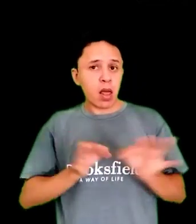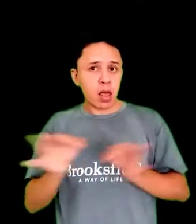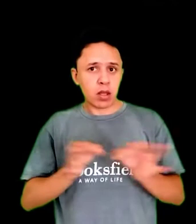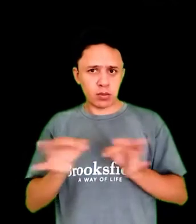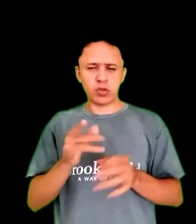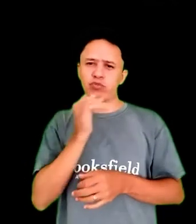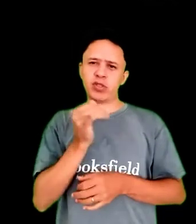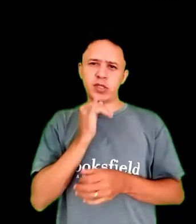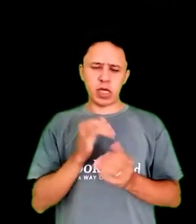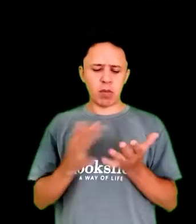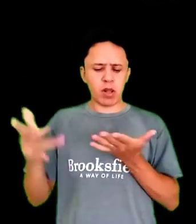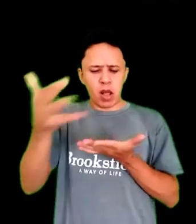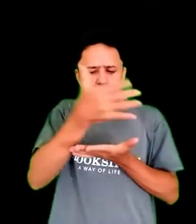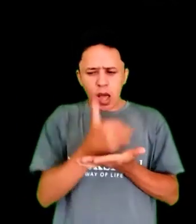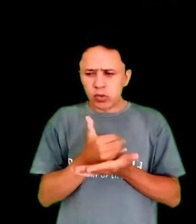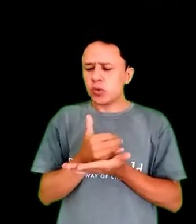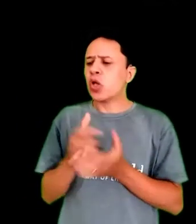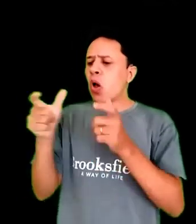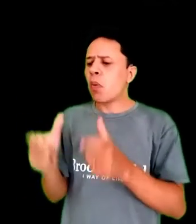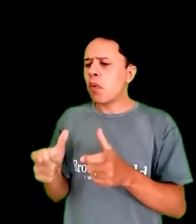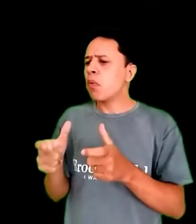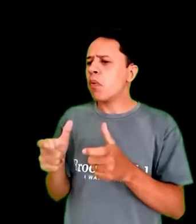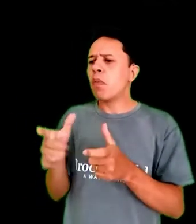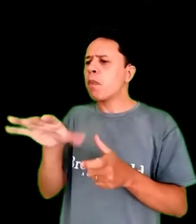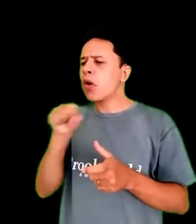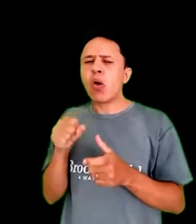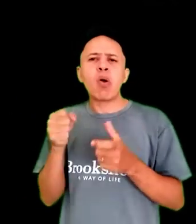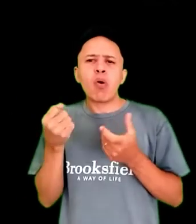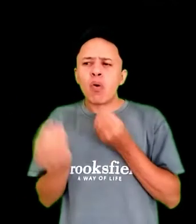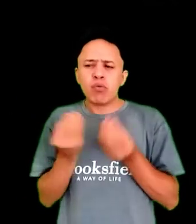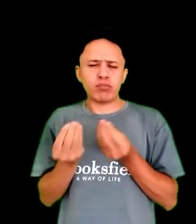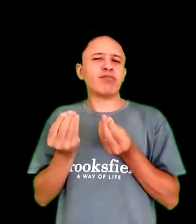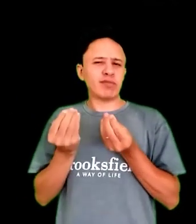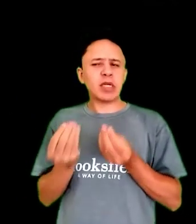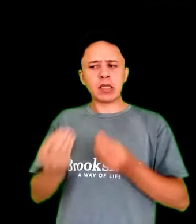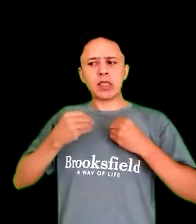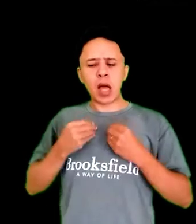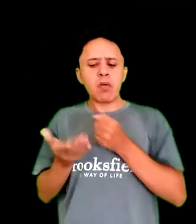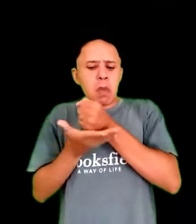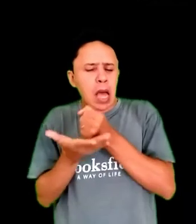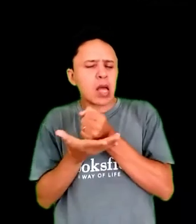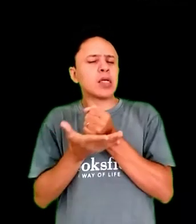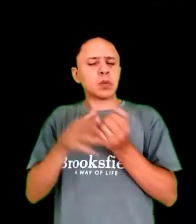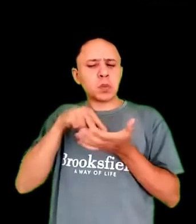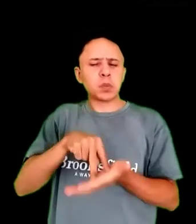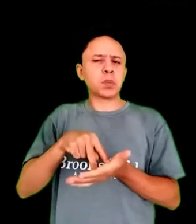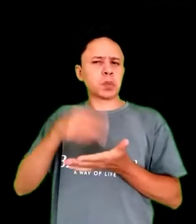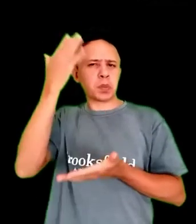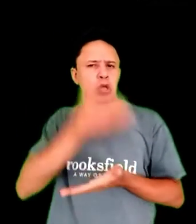ao planejamento, como, por exemplo, os dados e as fontes que iremos utilizar para dar base àquilo que a gente acha.